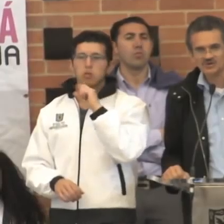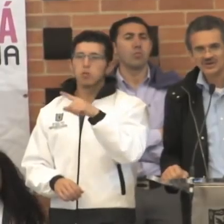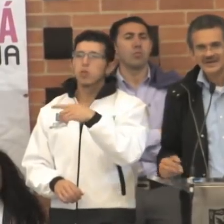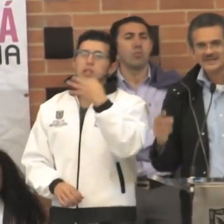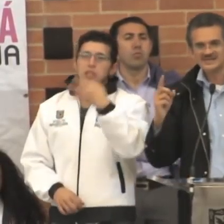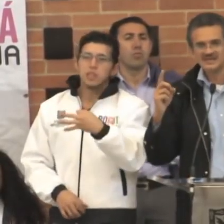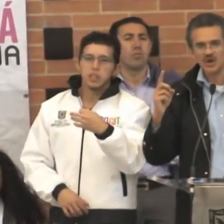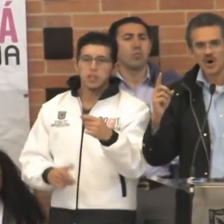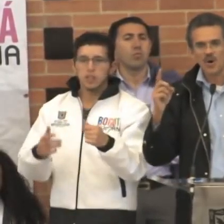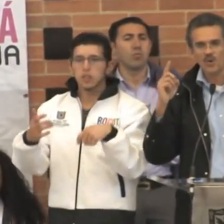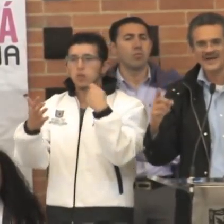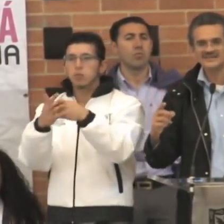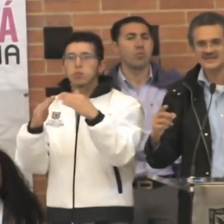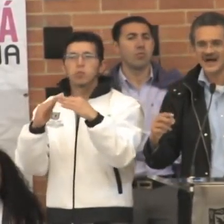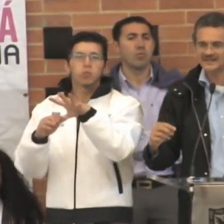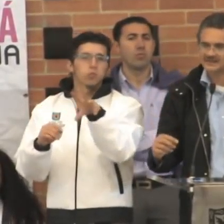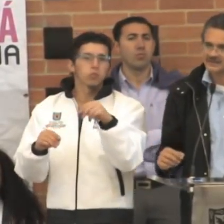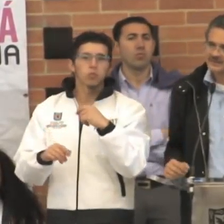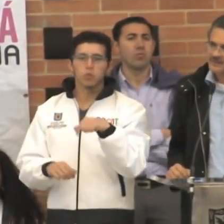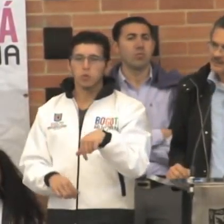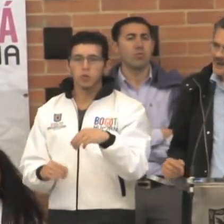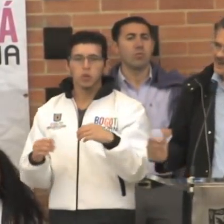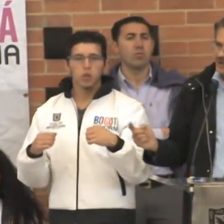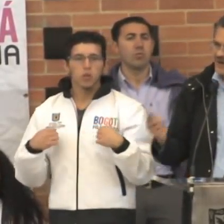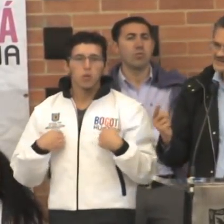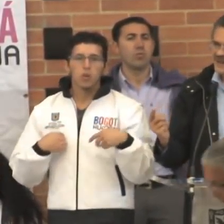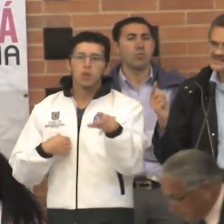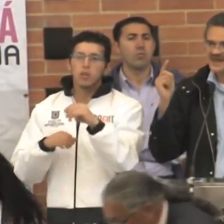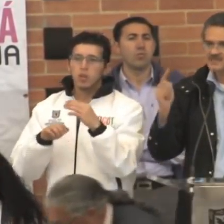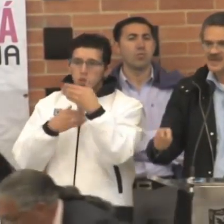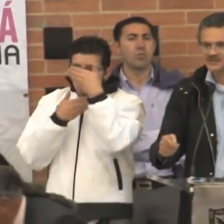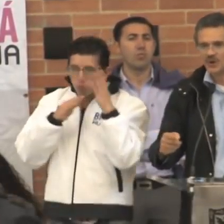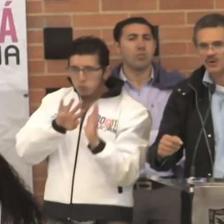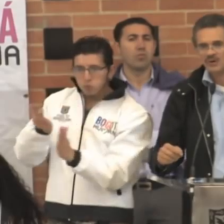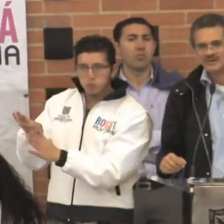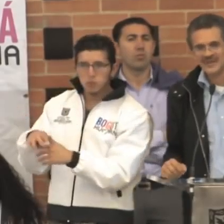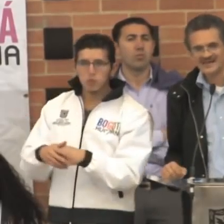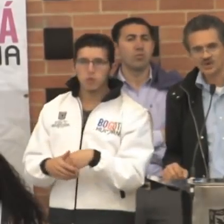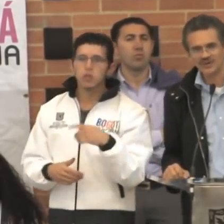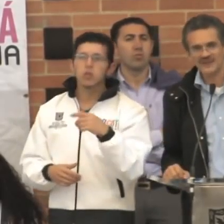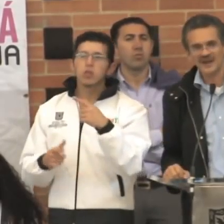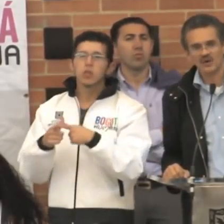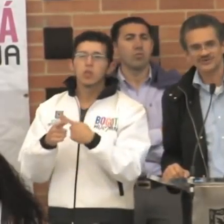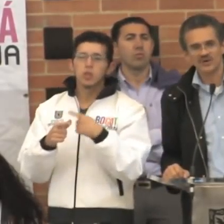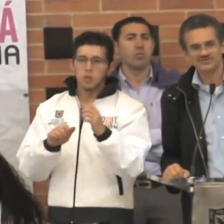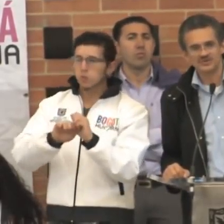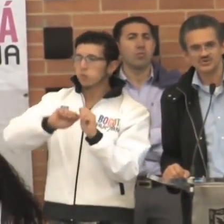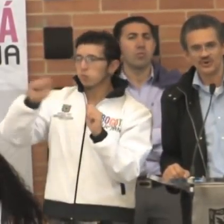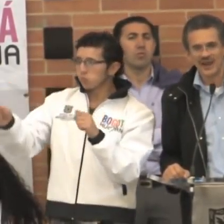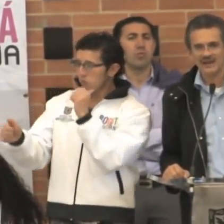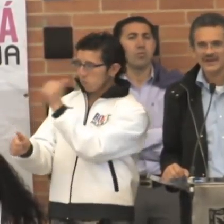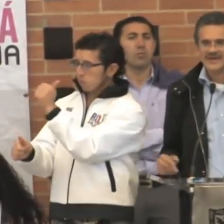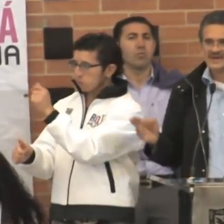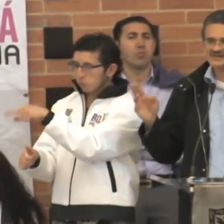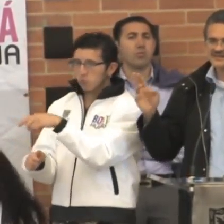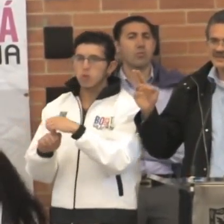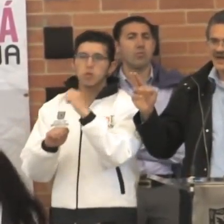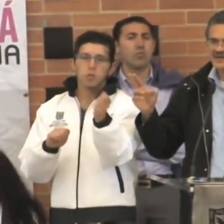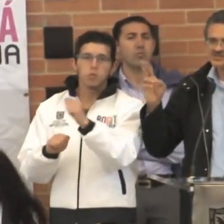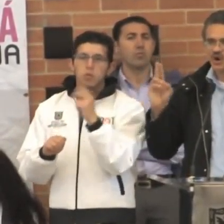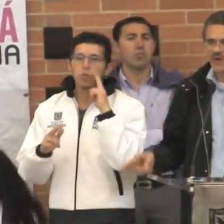desplazados, designó una entidad para que organizara el seguimiento de las órdenes de la Corte Constitucional